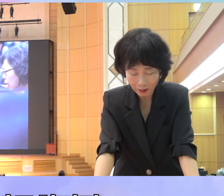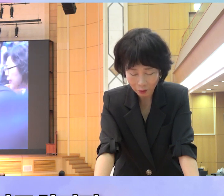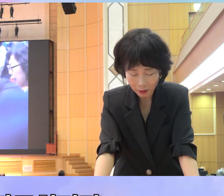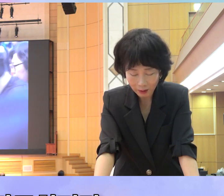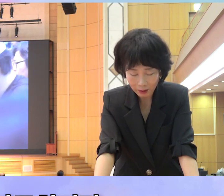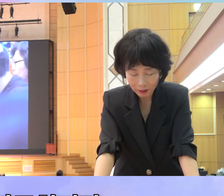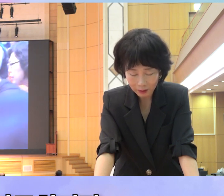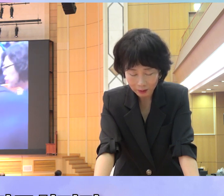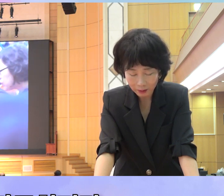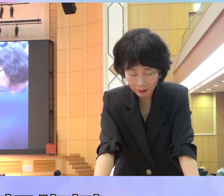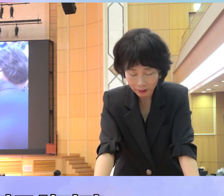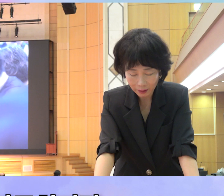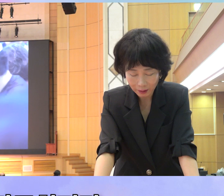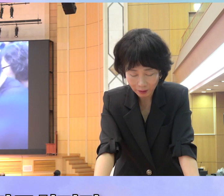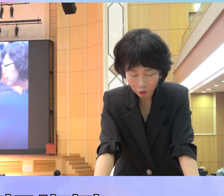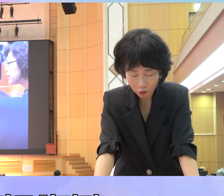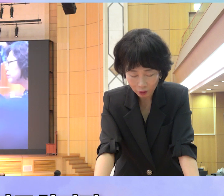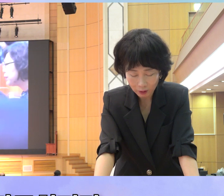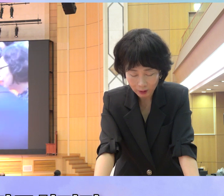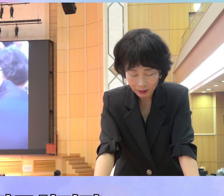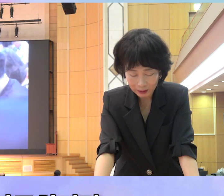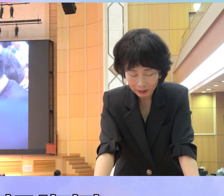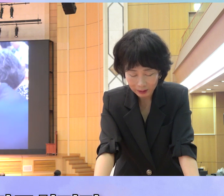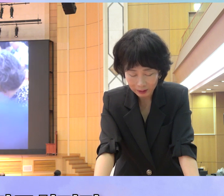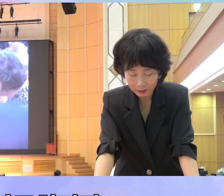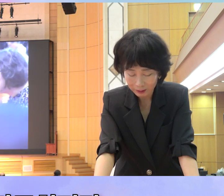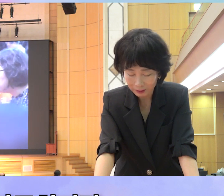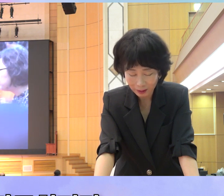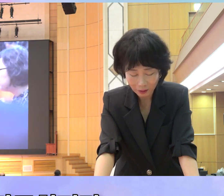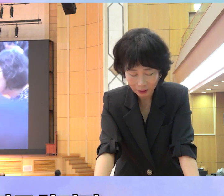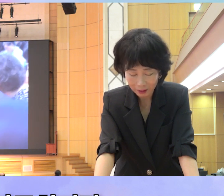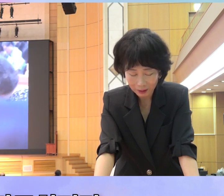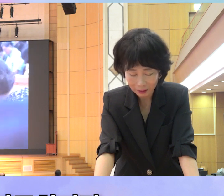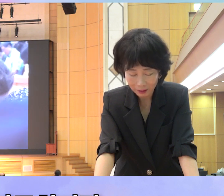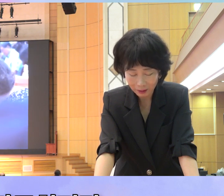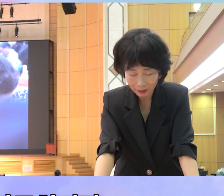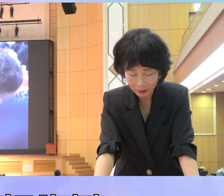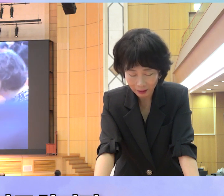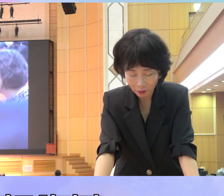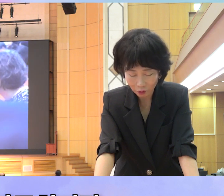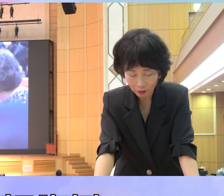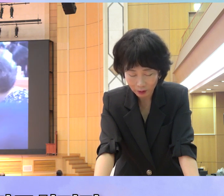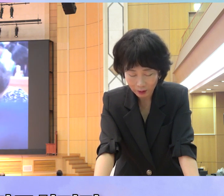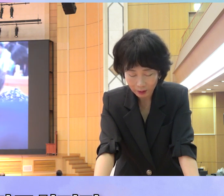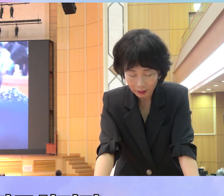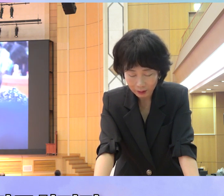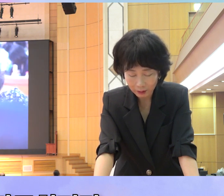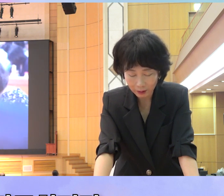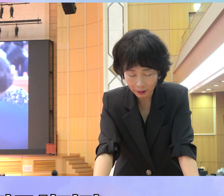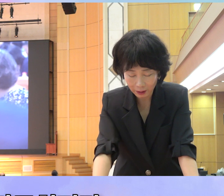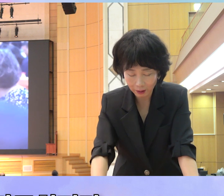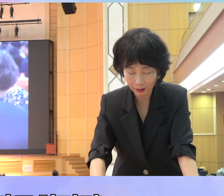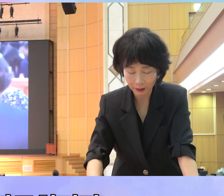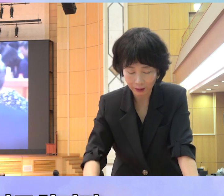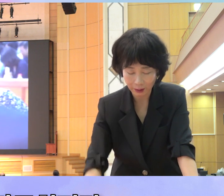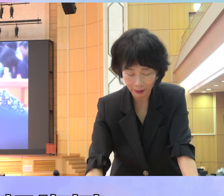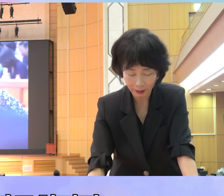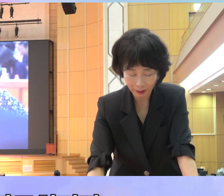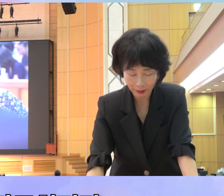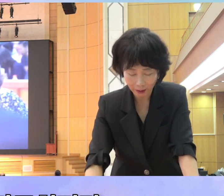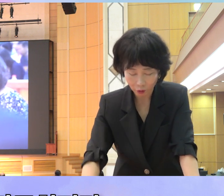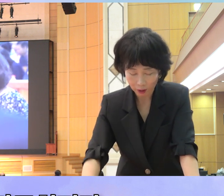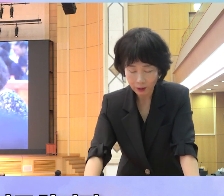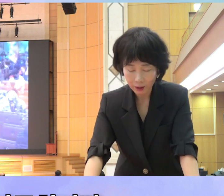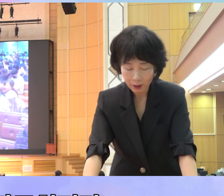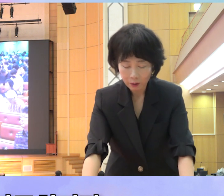바로 긍휼하신 예수님이었다라는 것입니다. 예수님의 긍휼하심의 은혜가 없었으면 우리가 구원을 얻을 수 있었겠습니까?